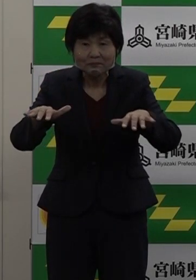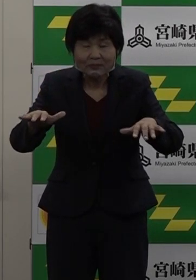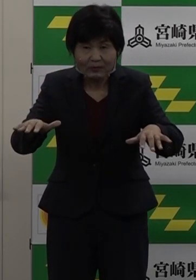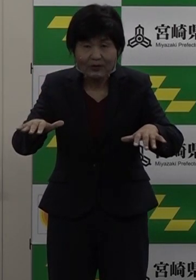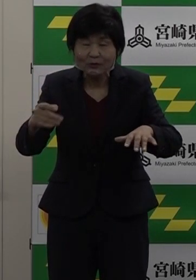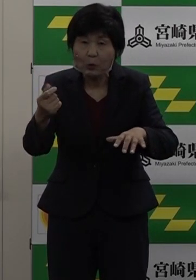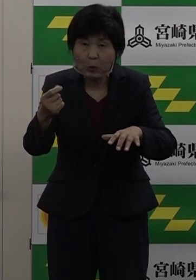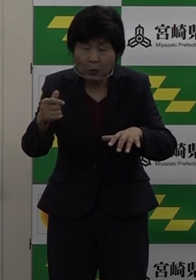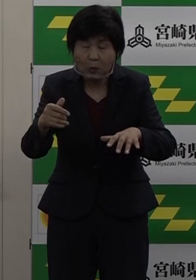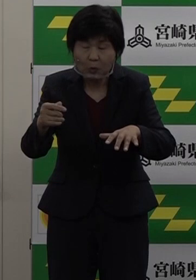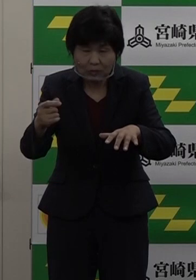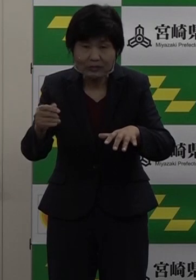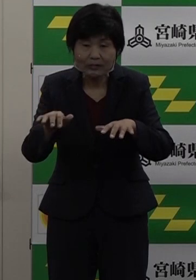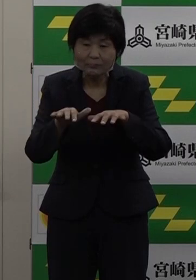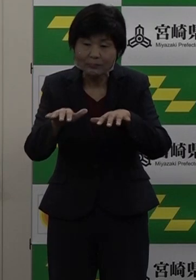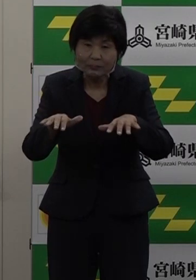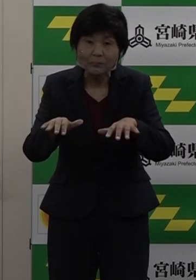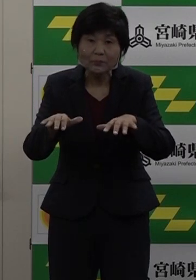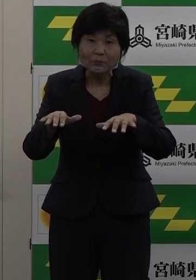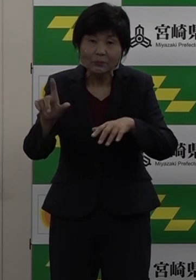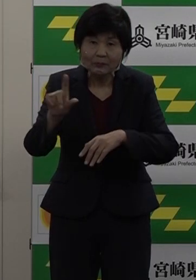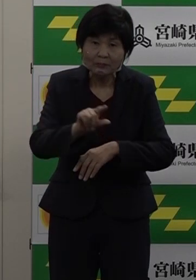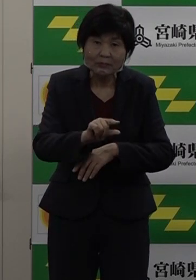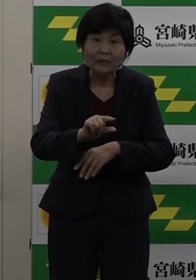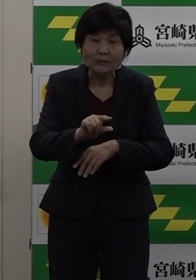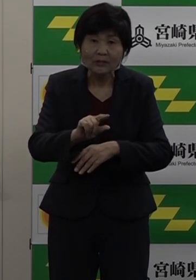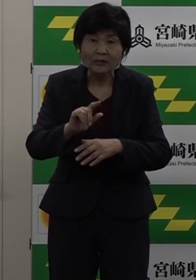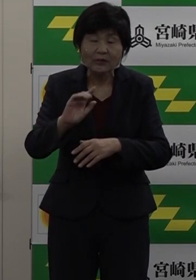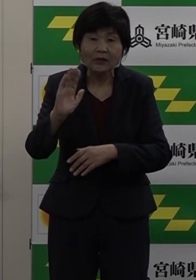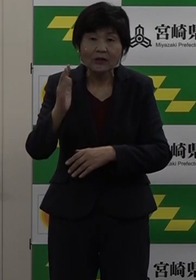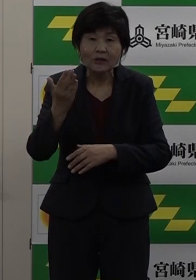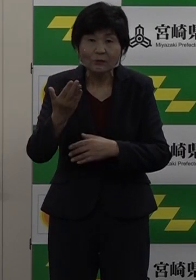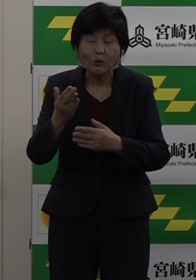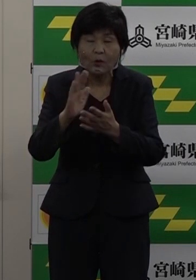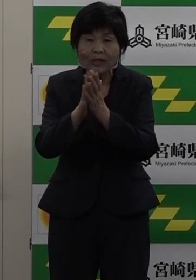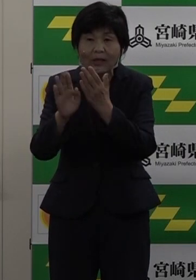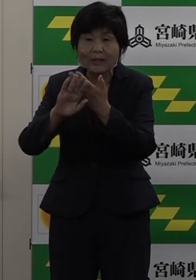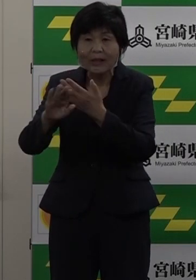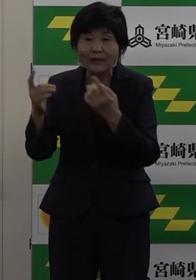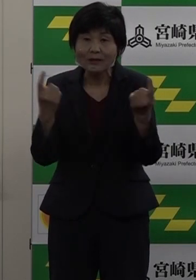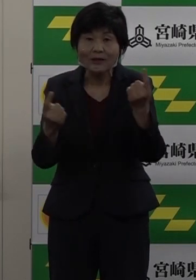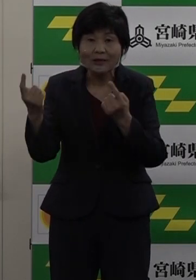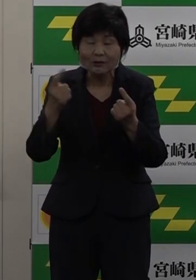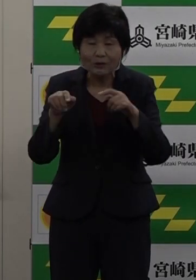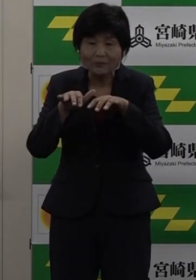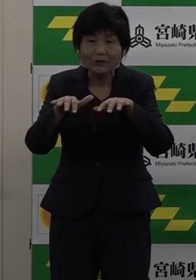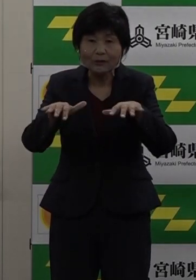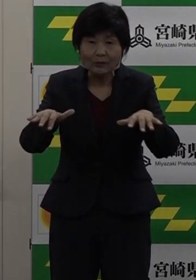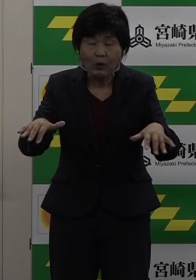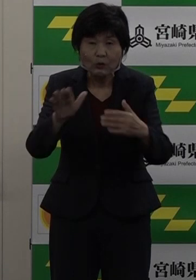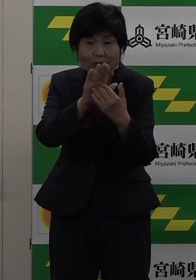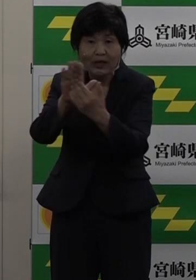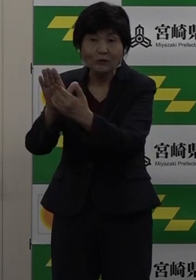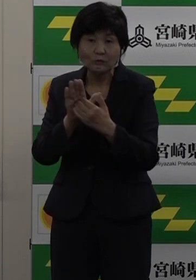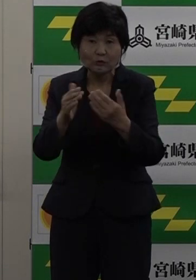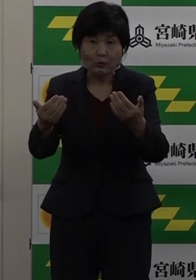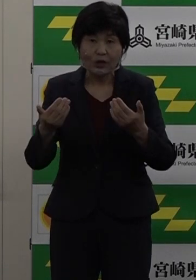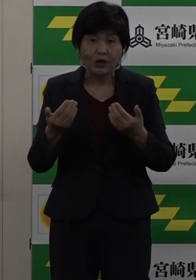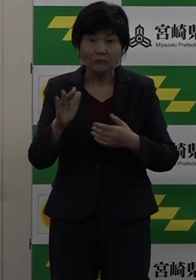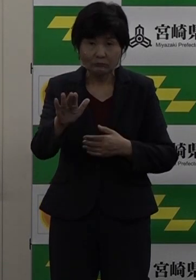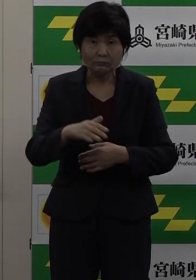ますが、県外からの感染を防いでいく必要があるということであります。これはお手元にはなりません